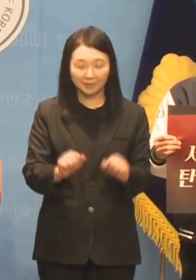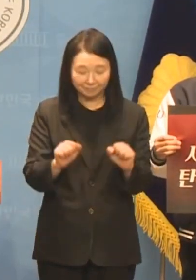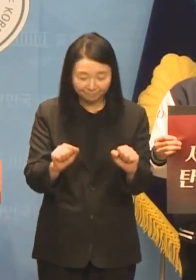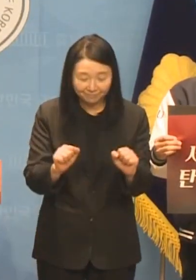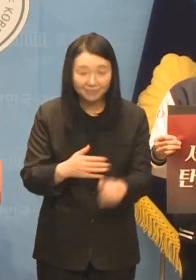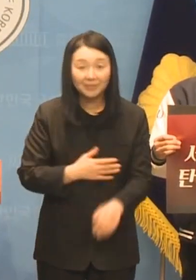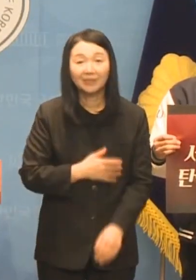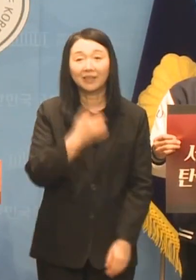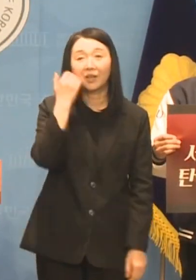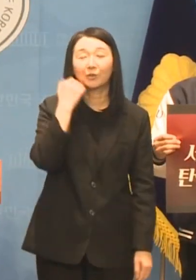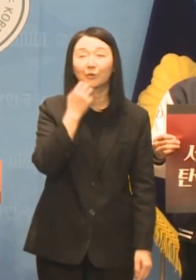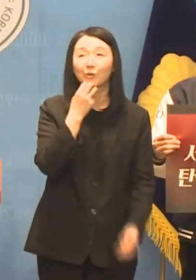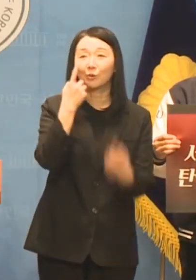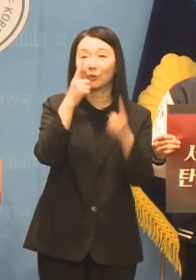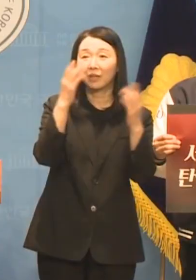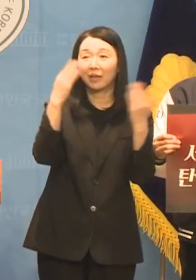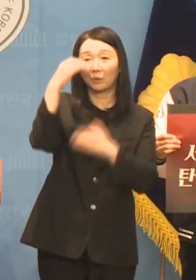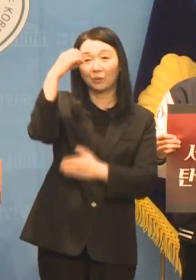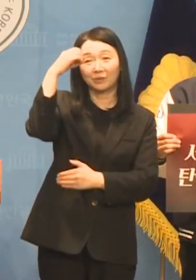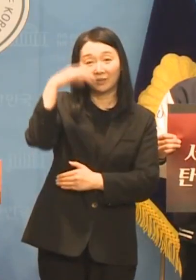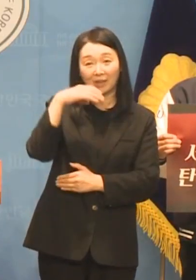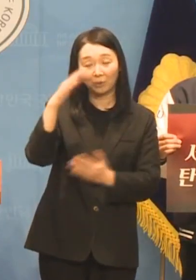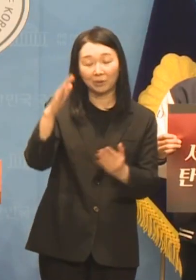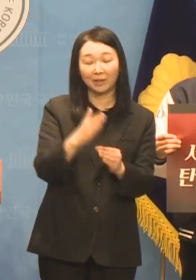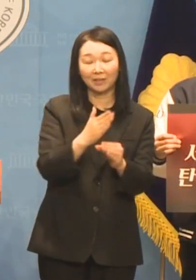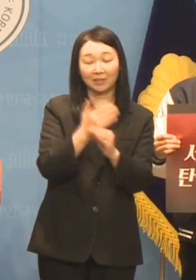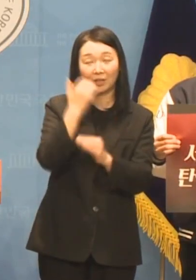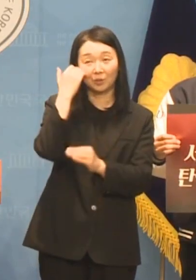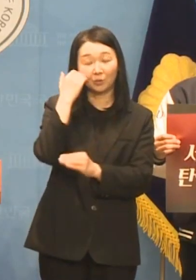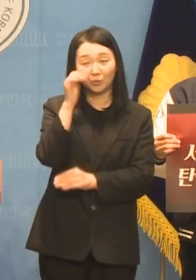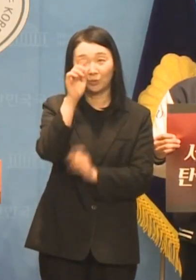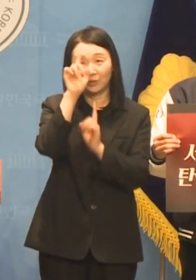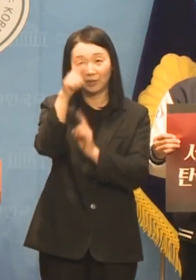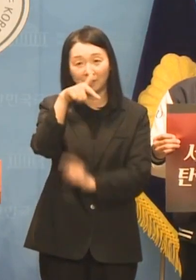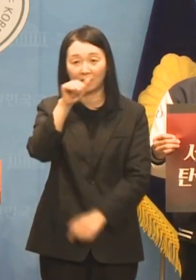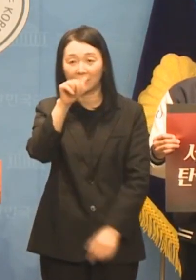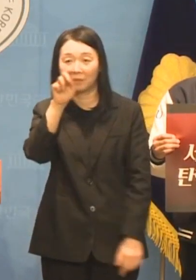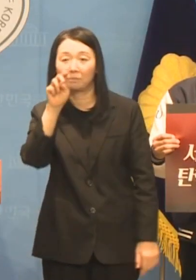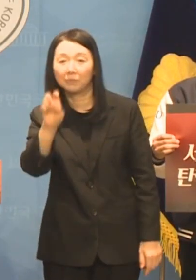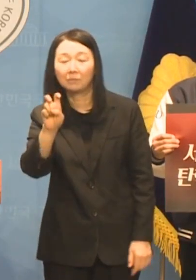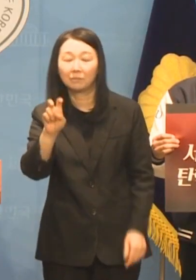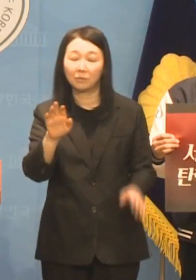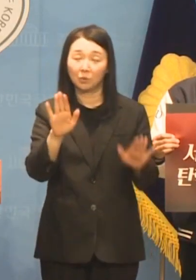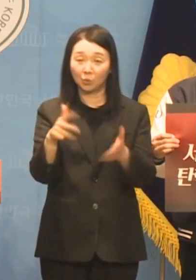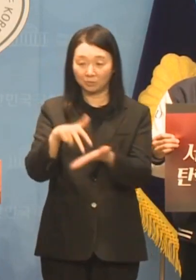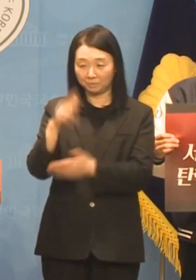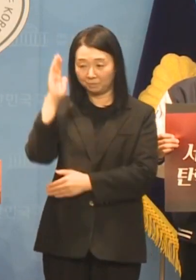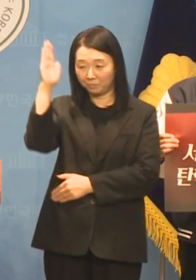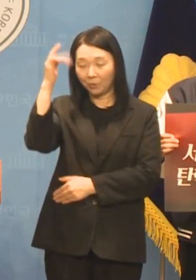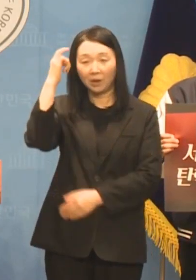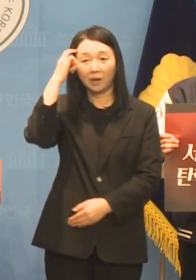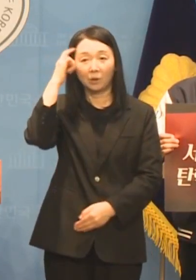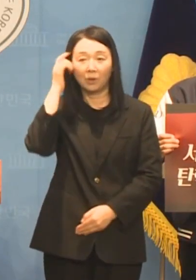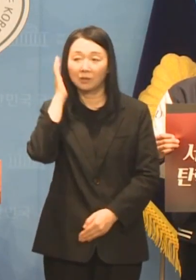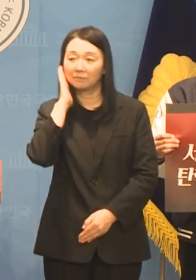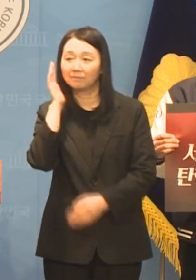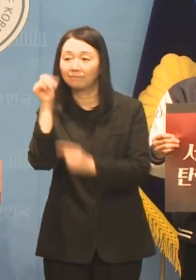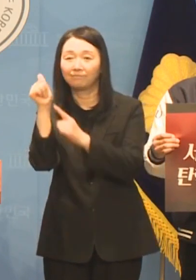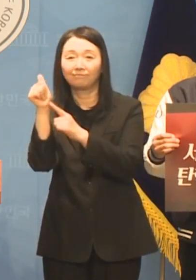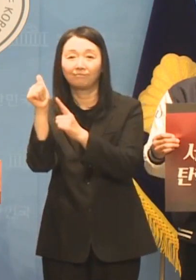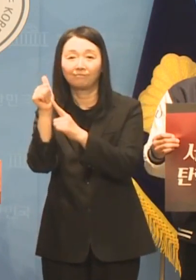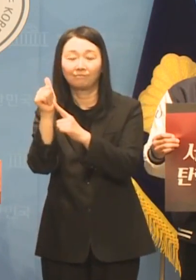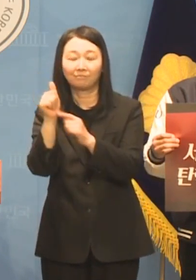안녕하십니까. 저는 서울대학교 대학원 재학 중인 이기쁨입니다. 저희가 오늘 이 자리에 선 이유는 대통령에 대한